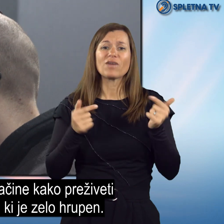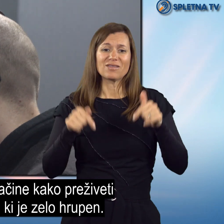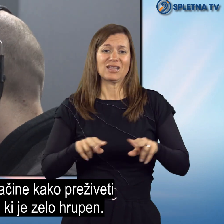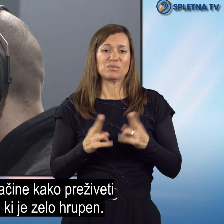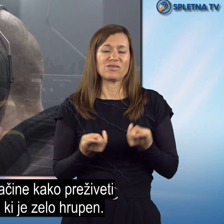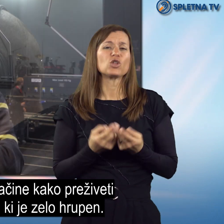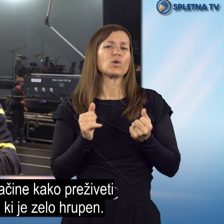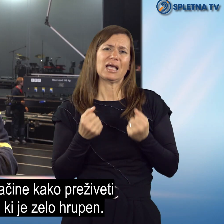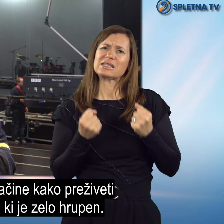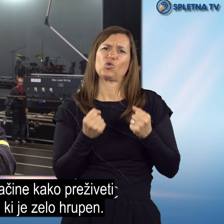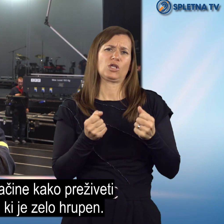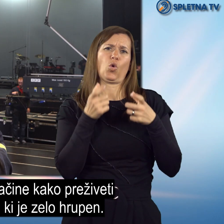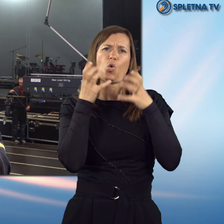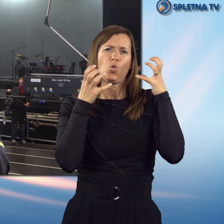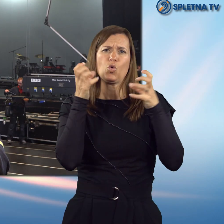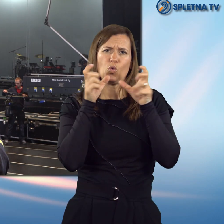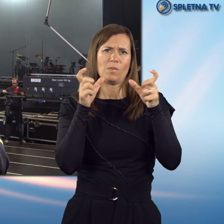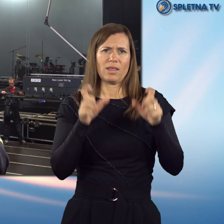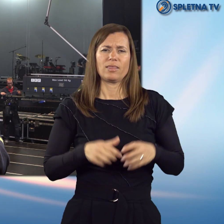tem svetu, ki je pa pravzaprav zelo hrupen.